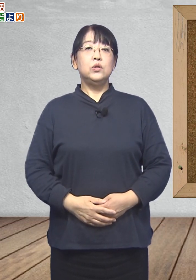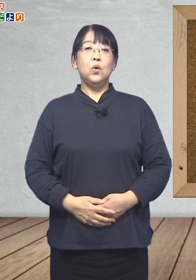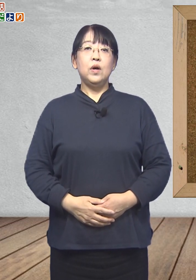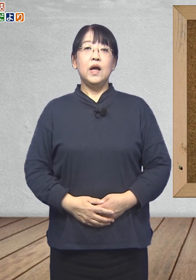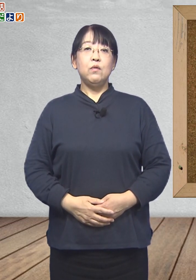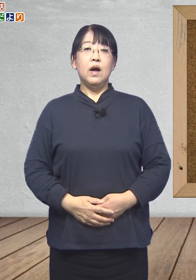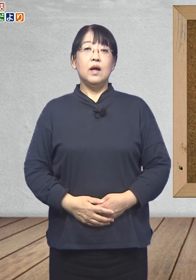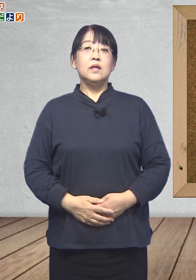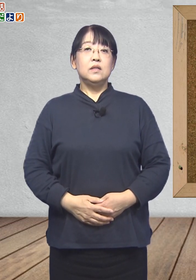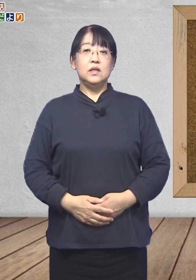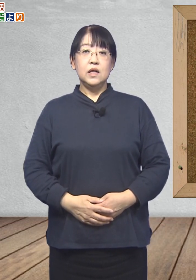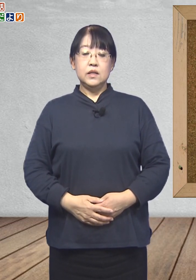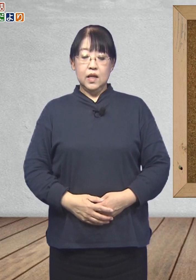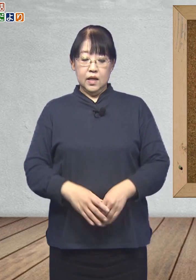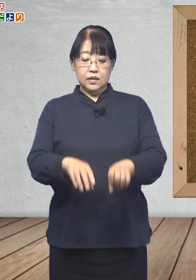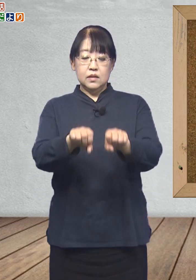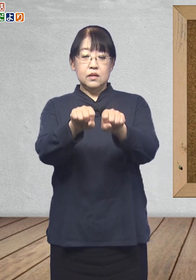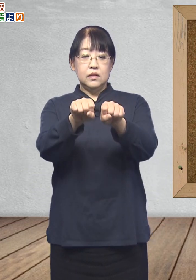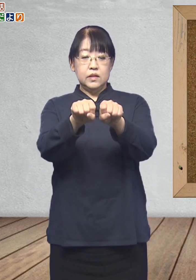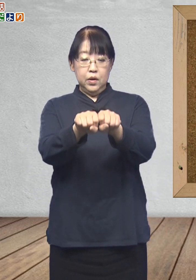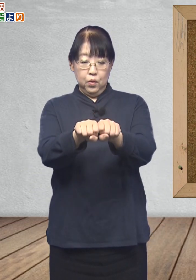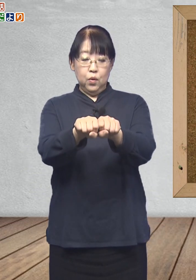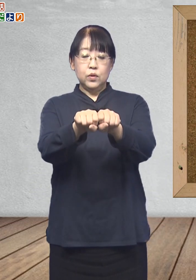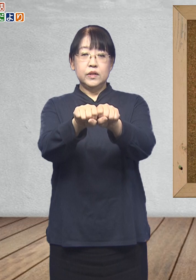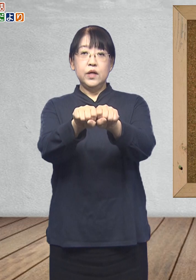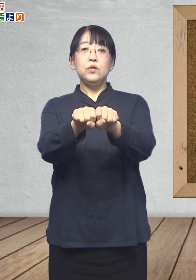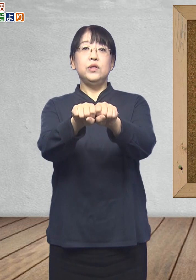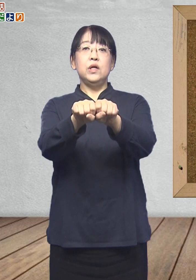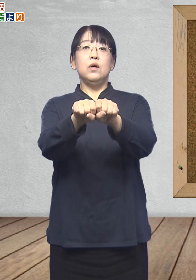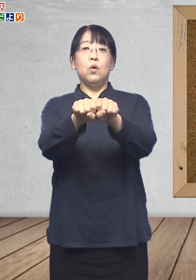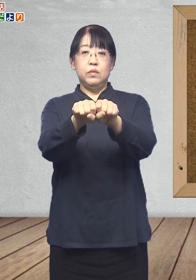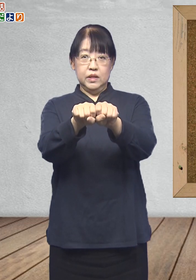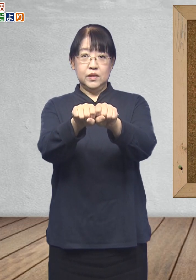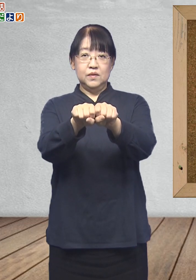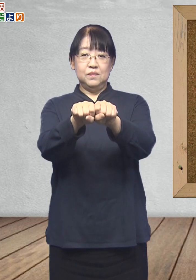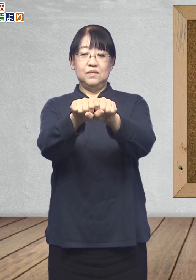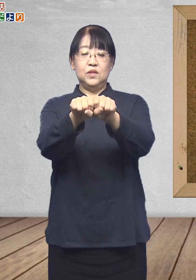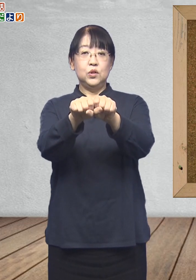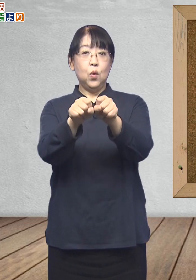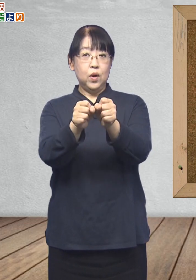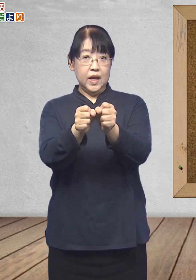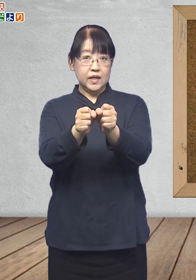障害は握った手を左右に折ります。障害、